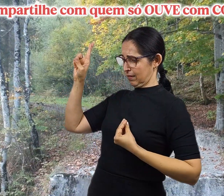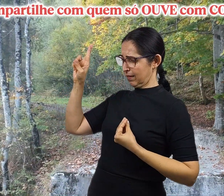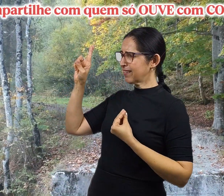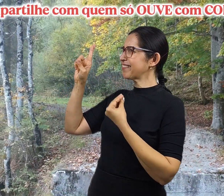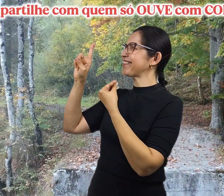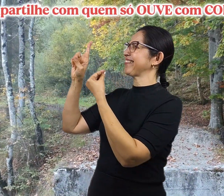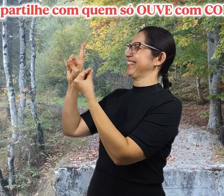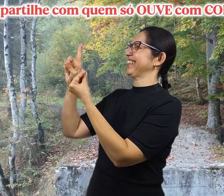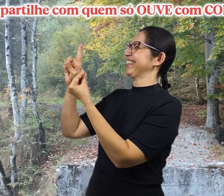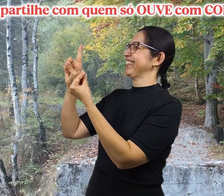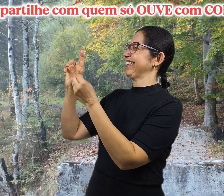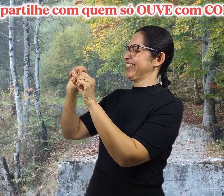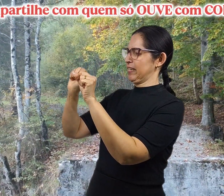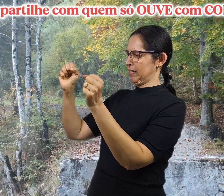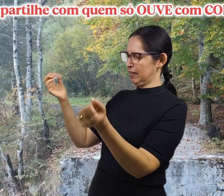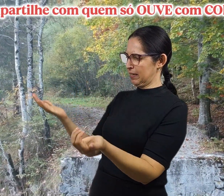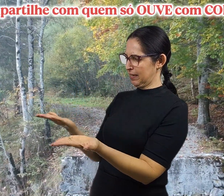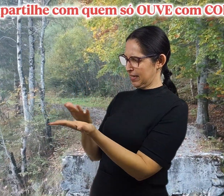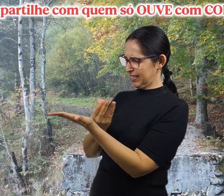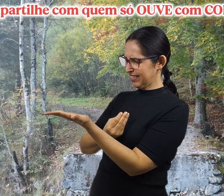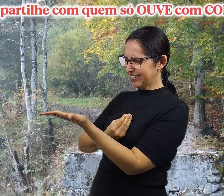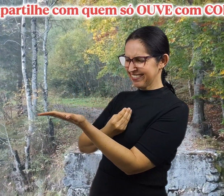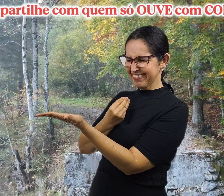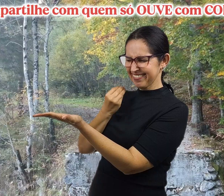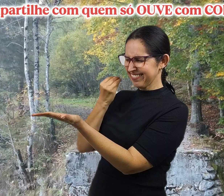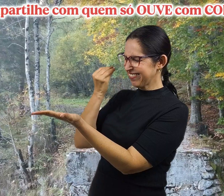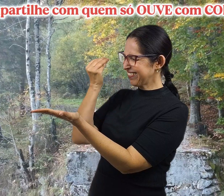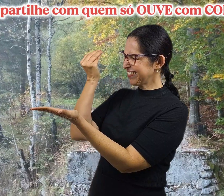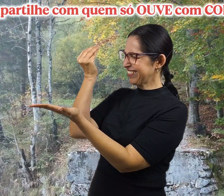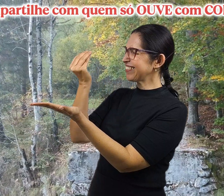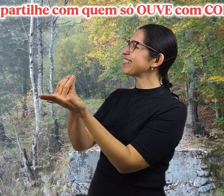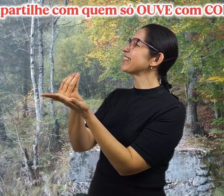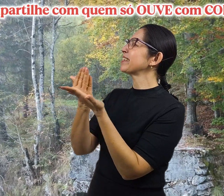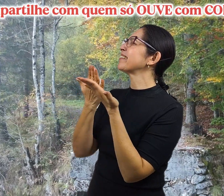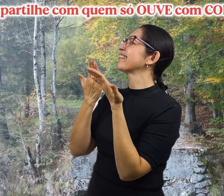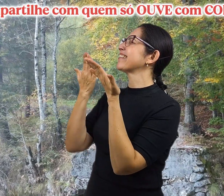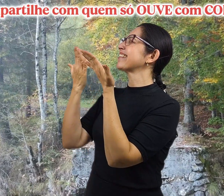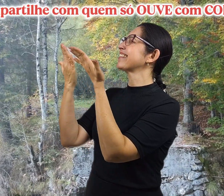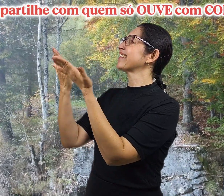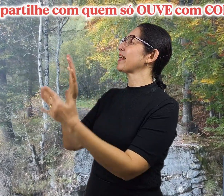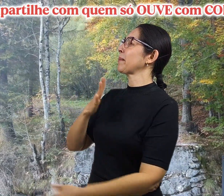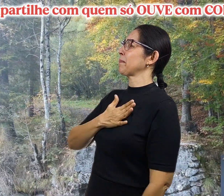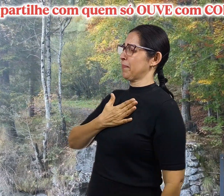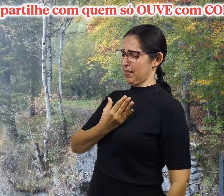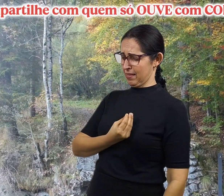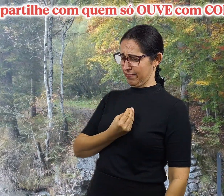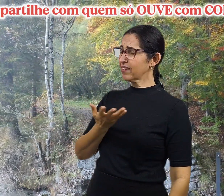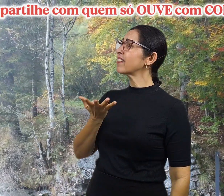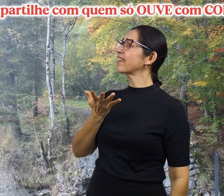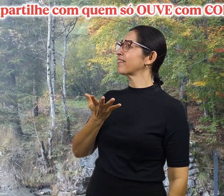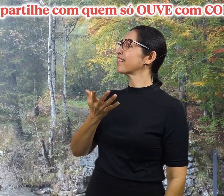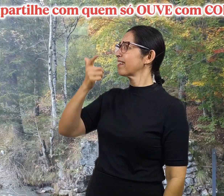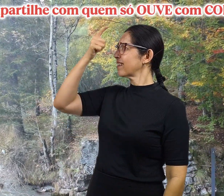como oferta de amor e sacrifício. Quero minha vida a ti